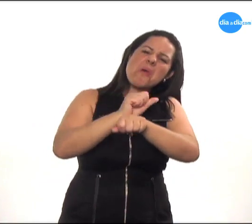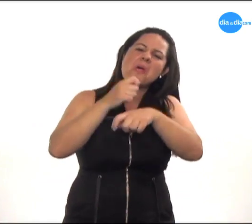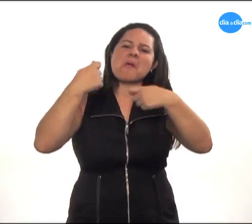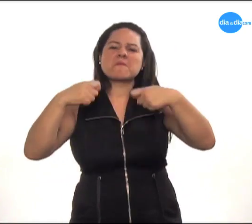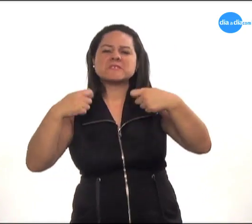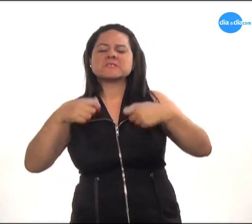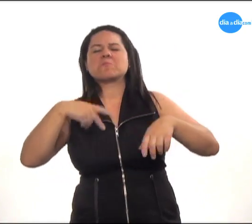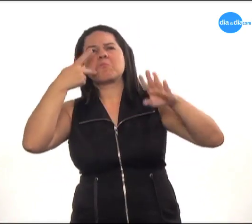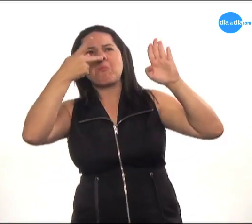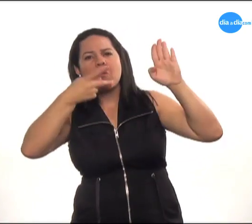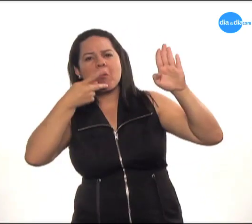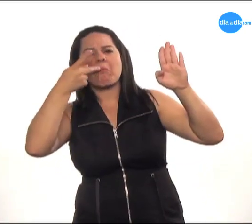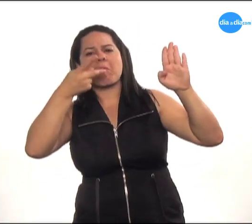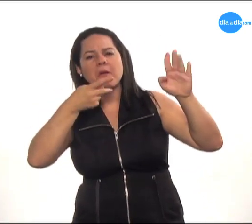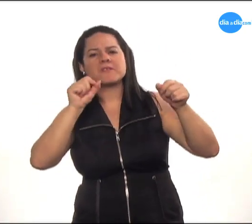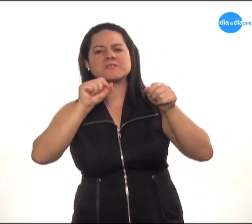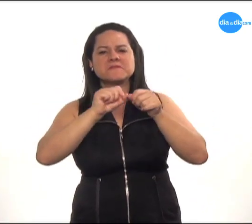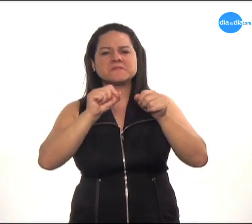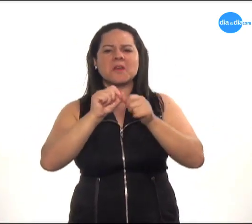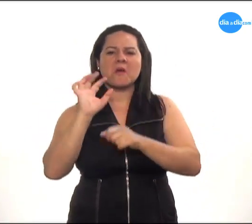as promessas que vão se cumprir de Deus na minha